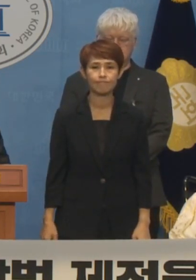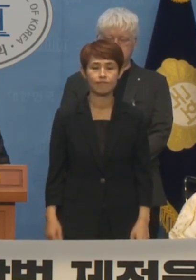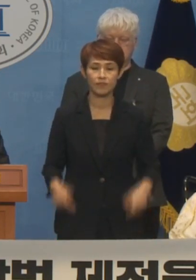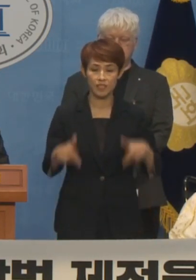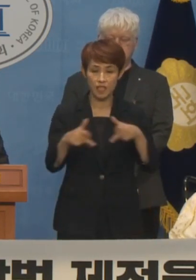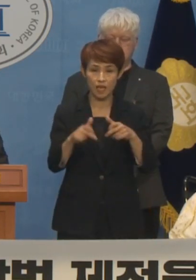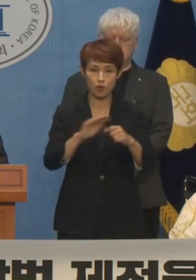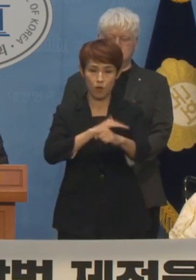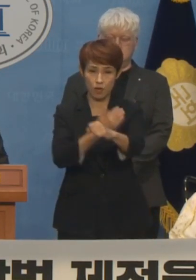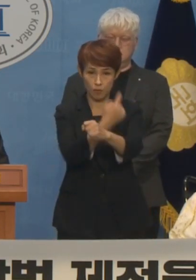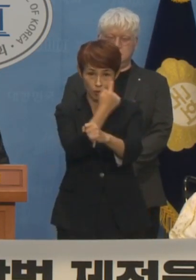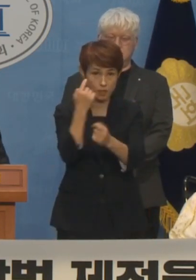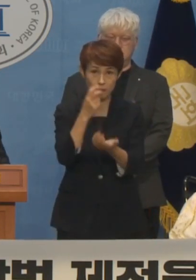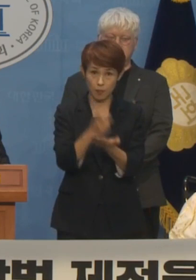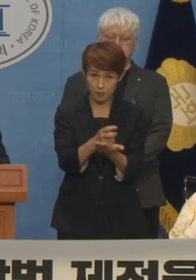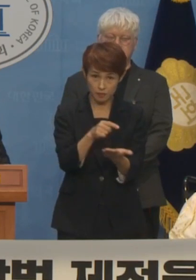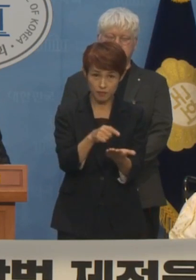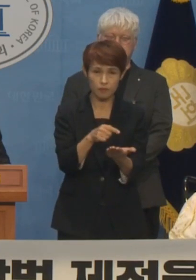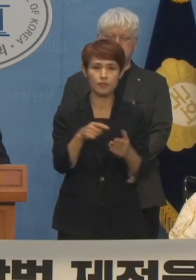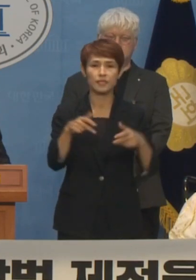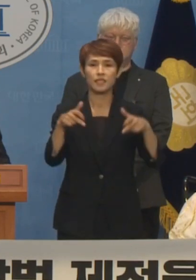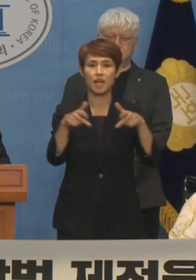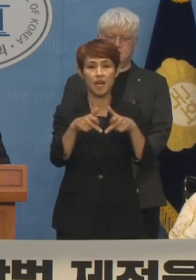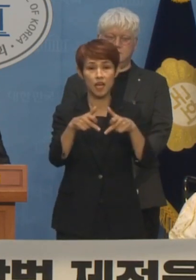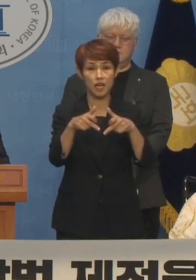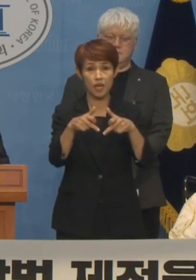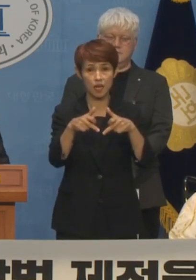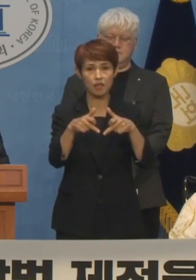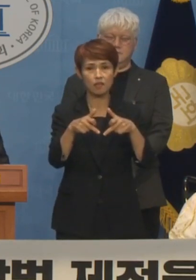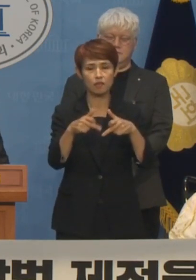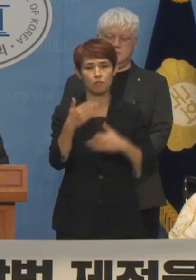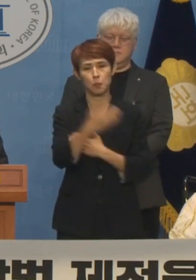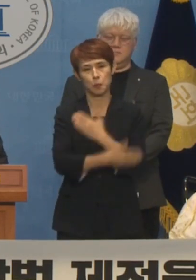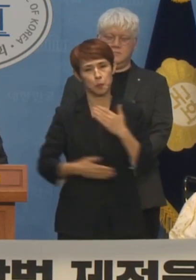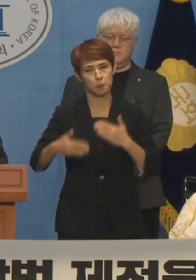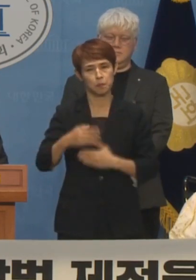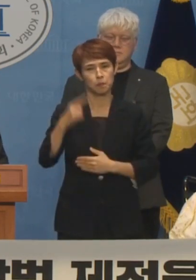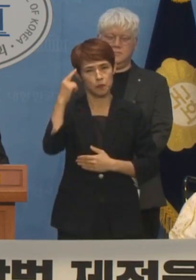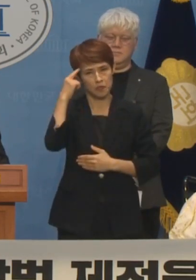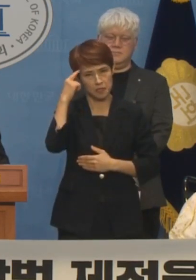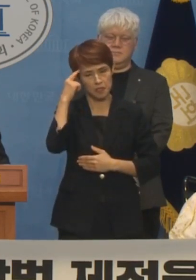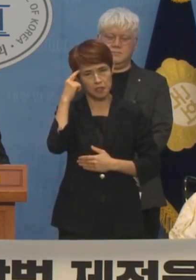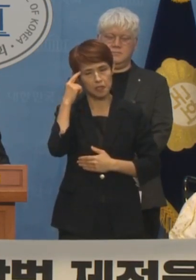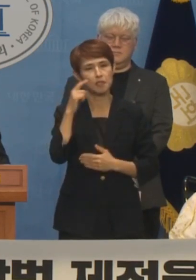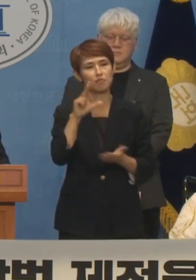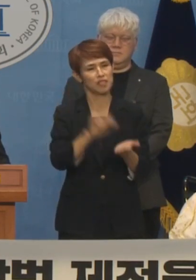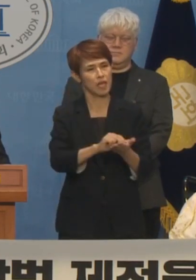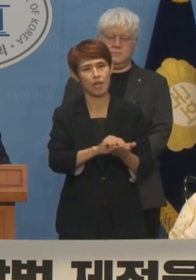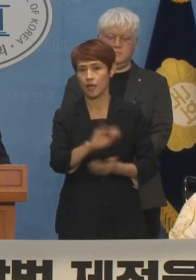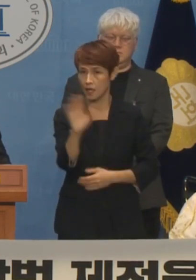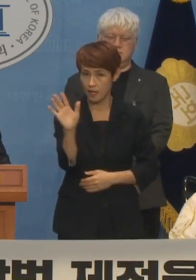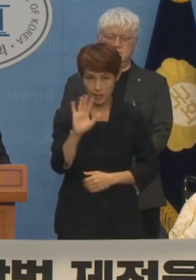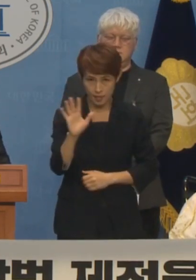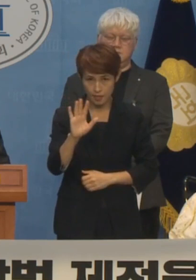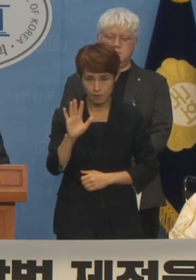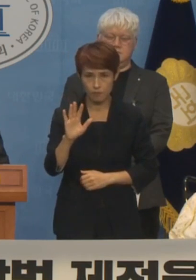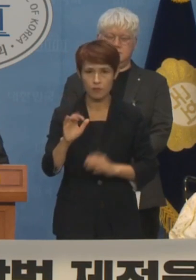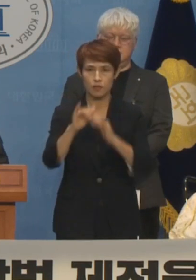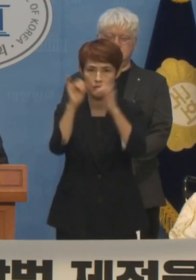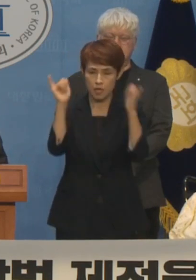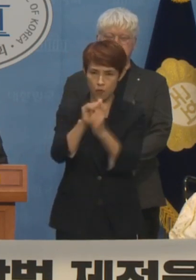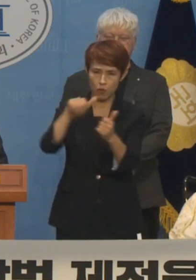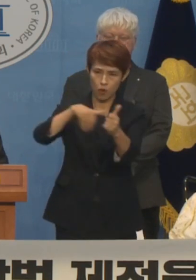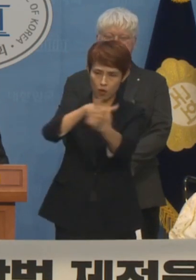장애인 권리보장법은 장애를 단순히 신체적, 정신적 특성의 문제가 아닌 사회적,